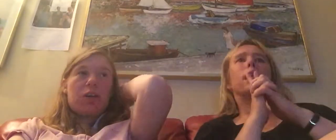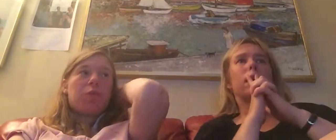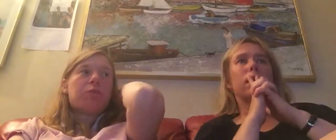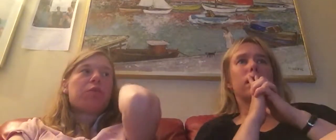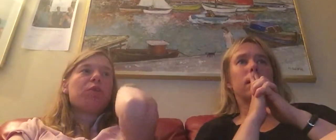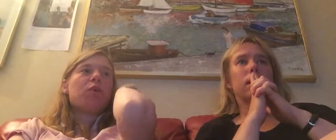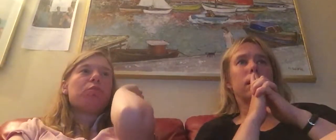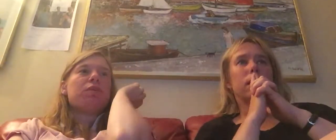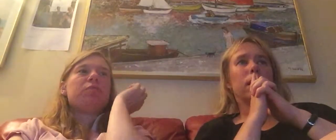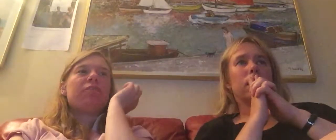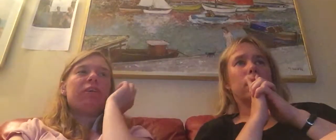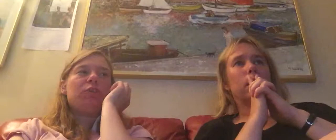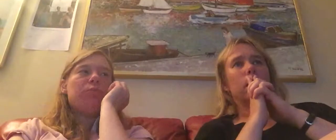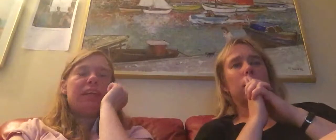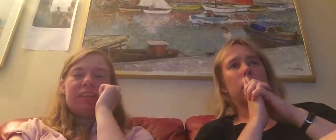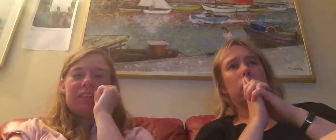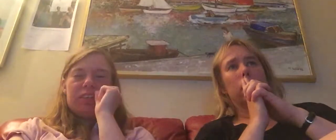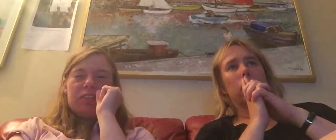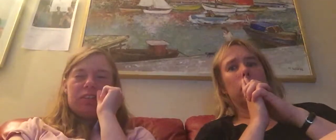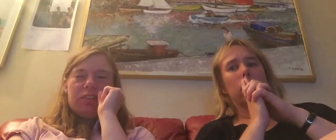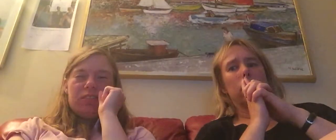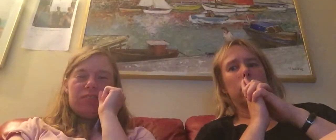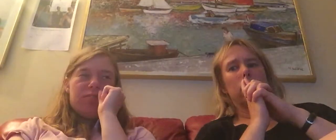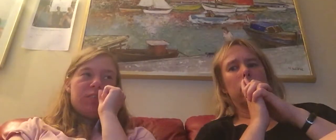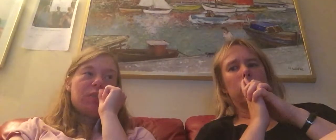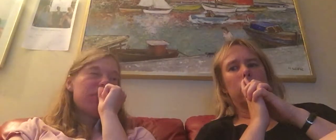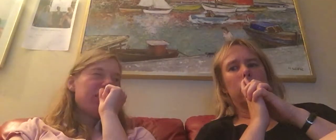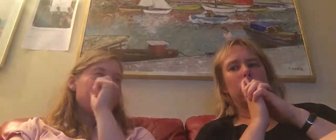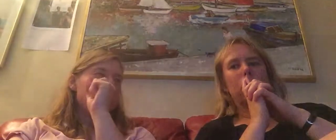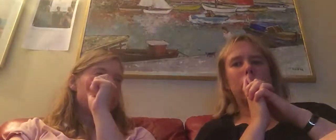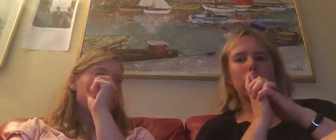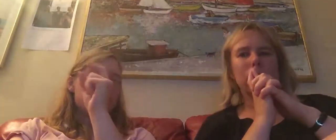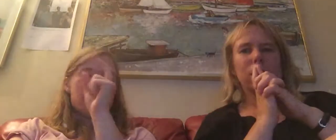kommer inte ihåg datum, men i alla fall juli. Vi sjunger hennes. Ja.